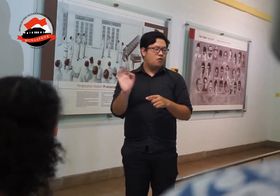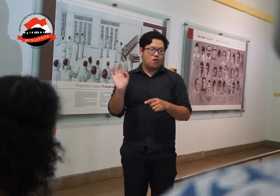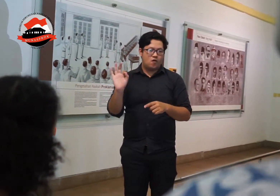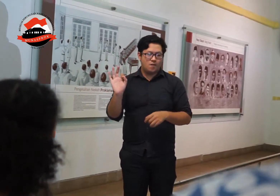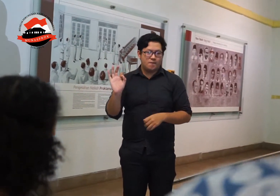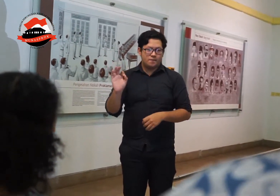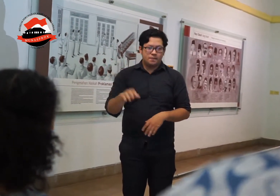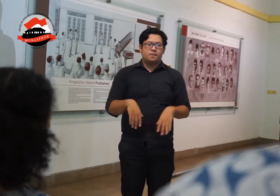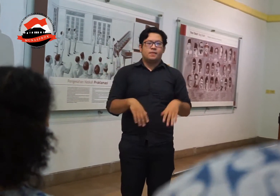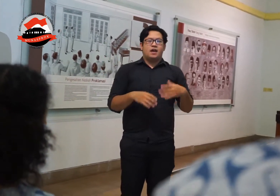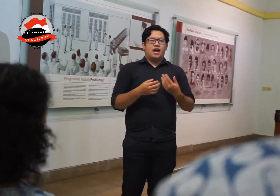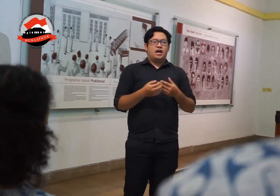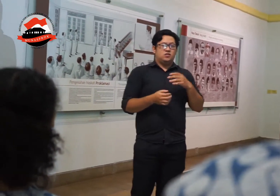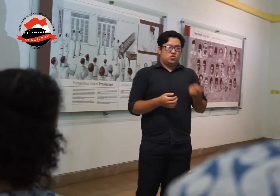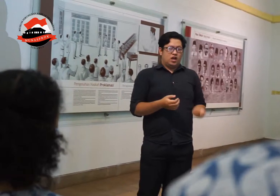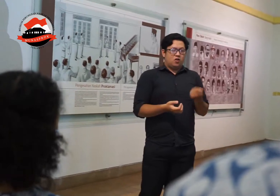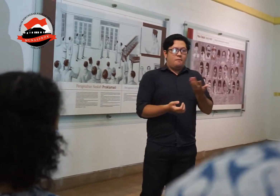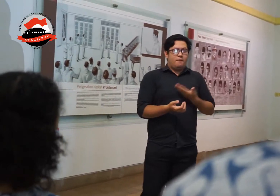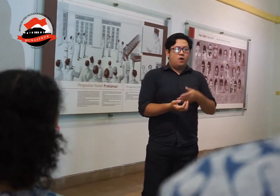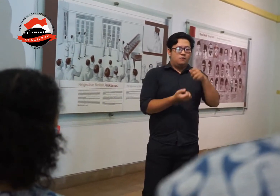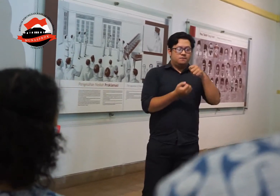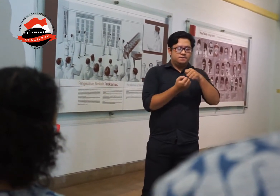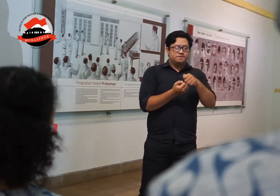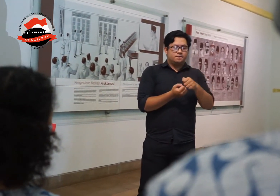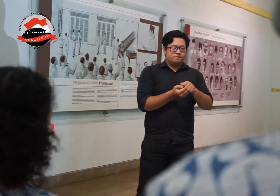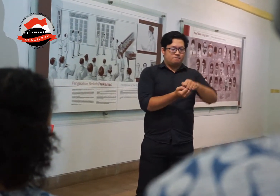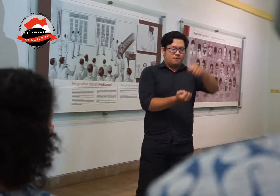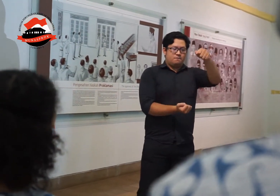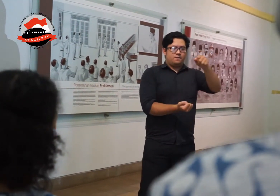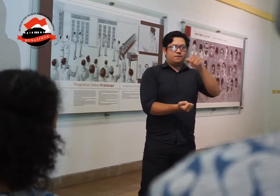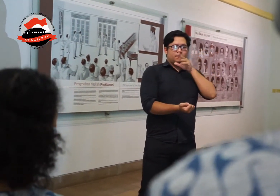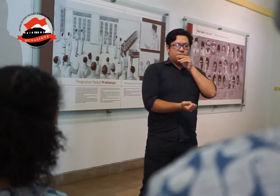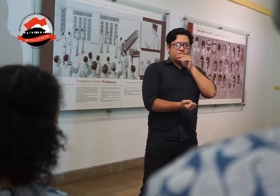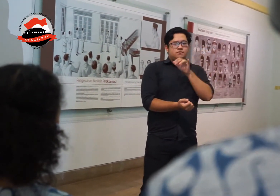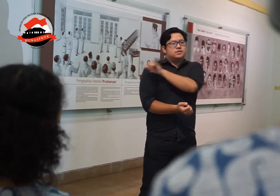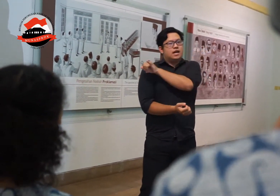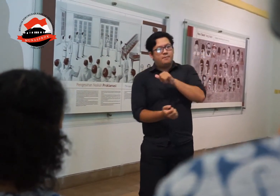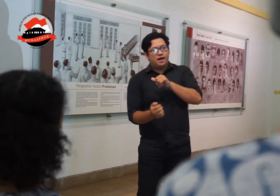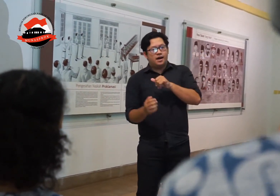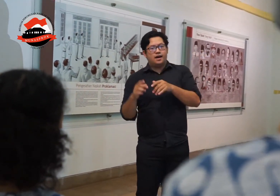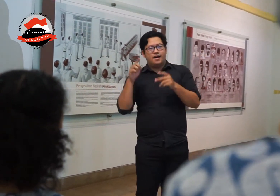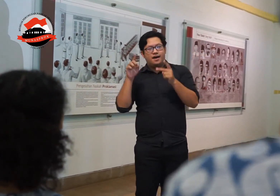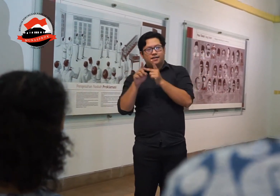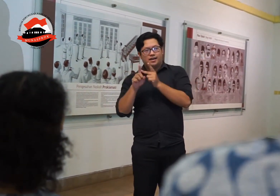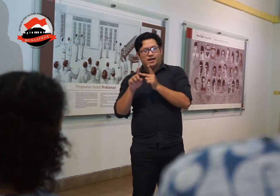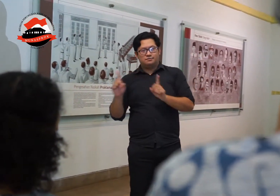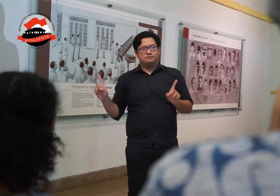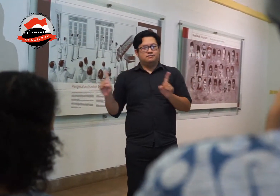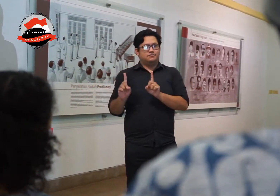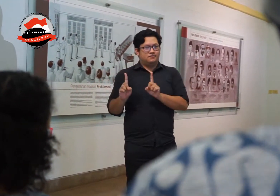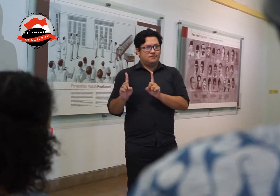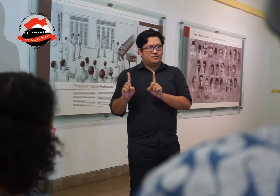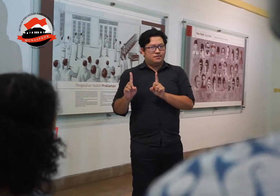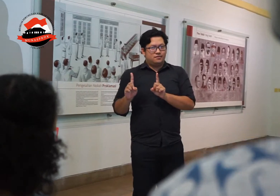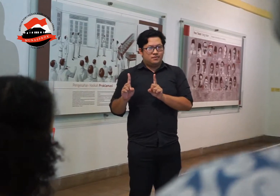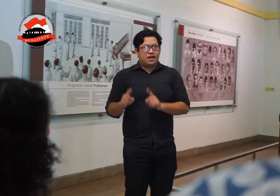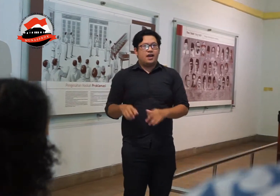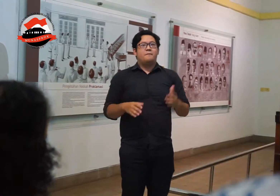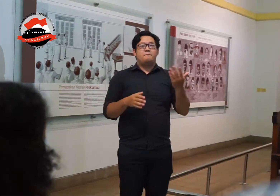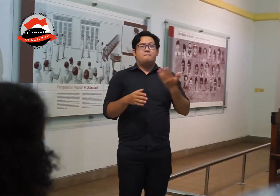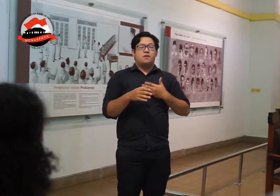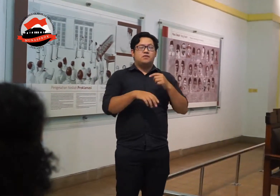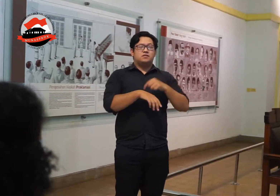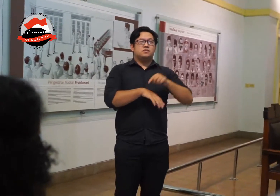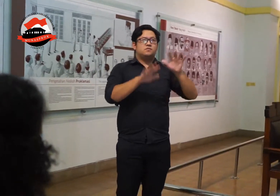ingin membacakan naskah proklamasi itu bersama-sama dengan Bung Hatta. Barulah kemudian menjelang pukul 10 pagi